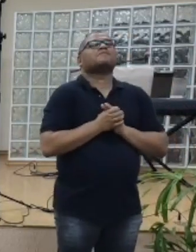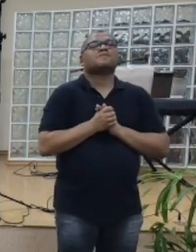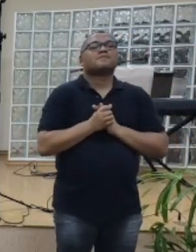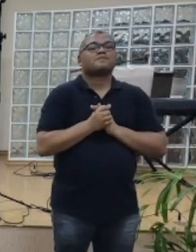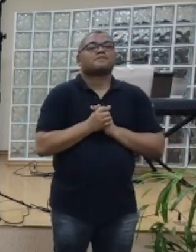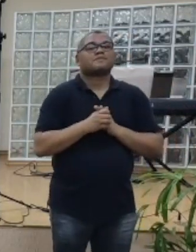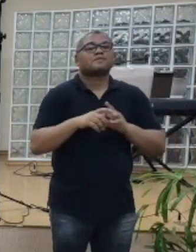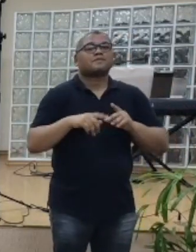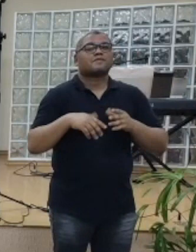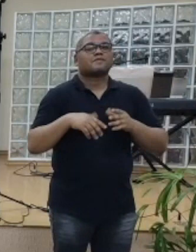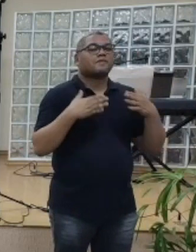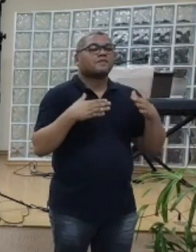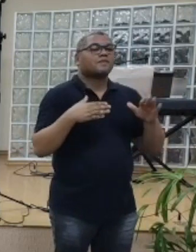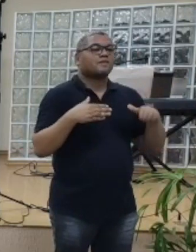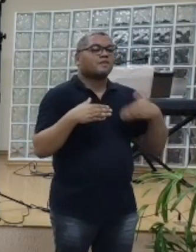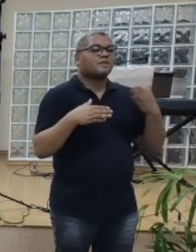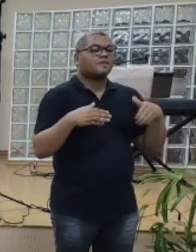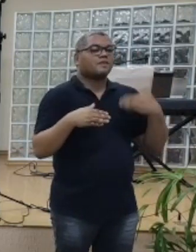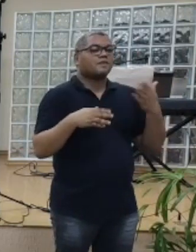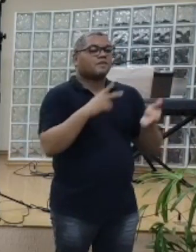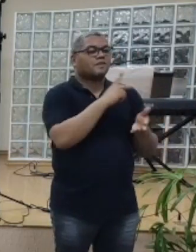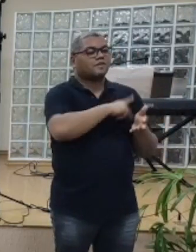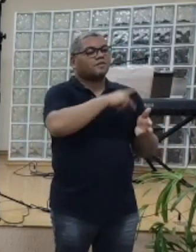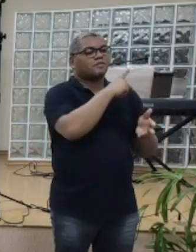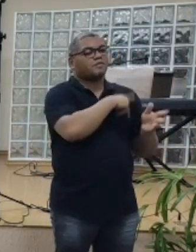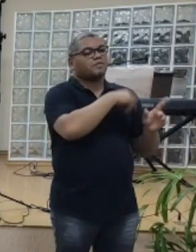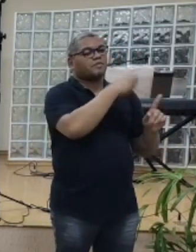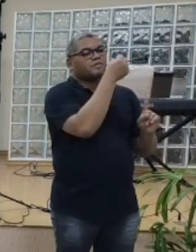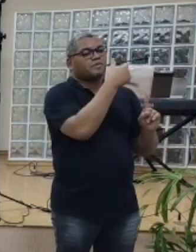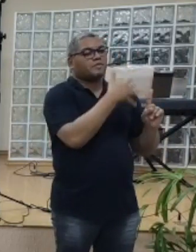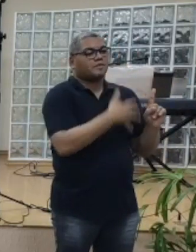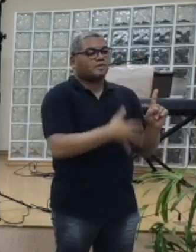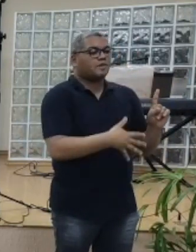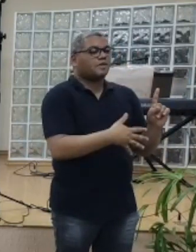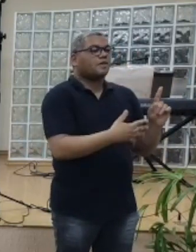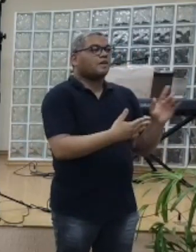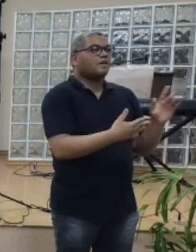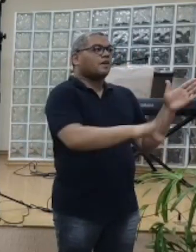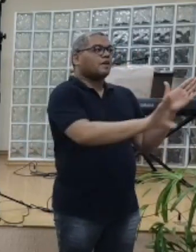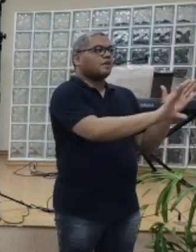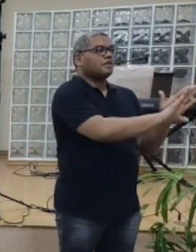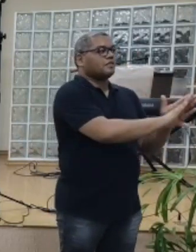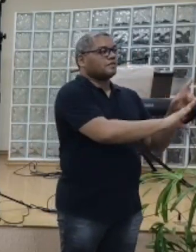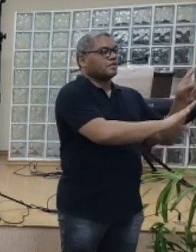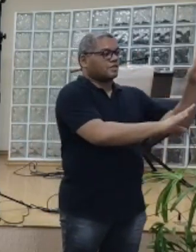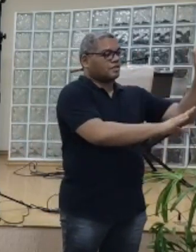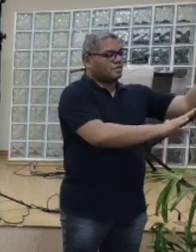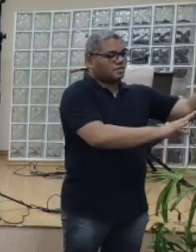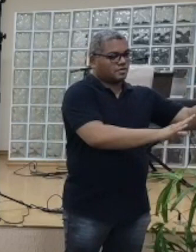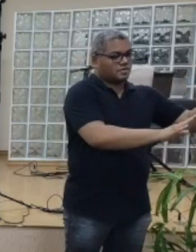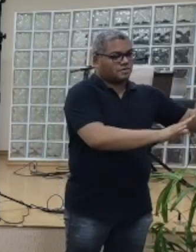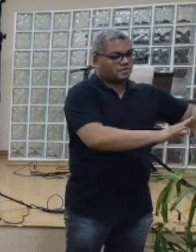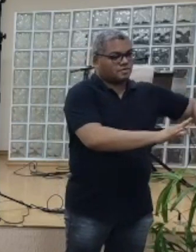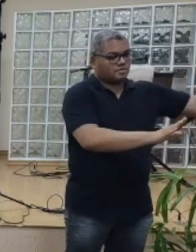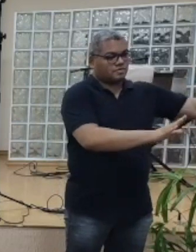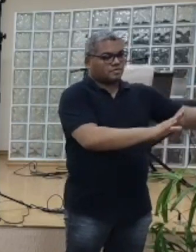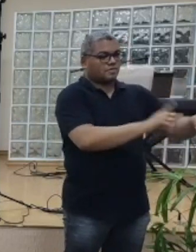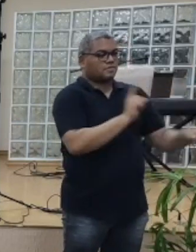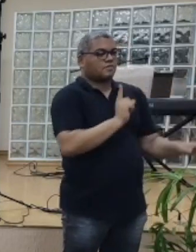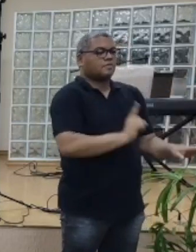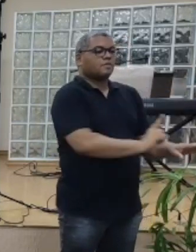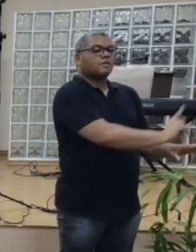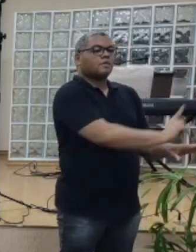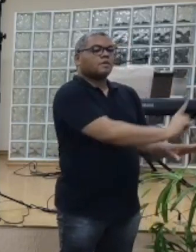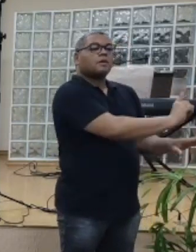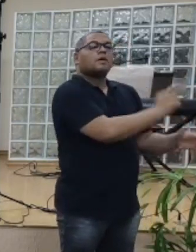Quando Paulo, então, começa a descrever aqui a sua chegada na Galácia, ele diz, olha,